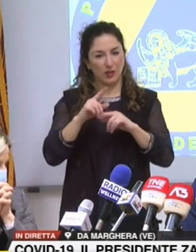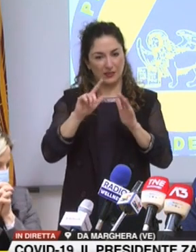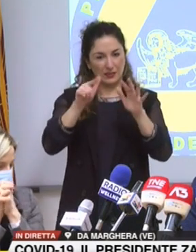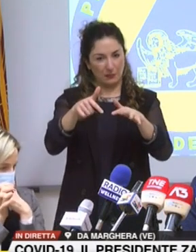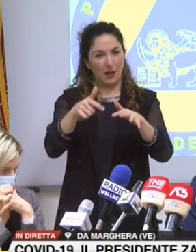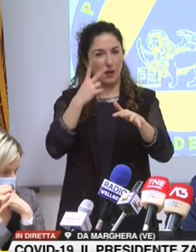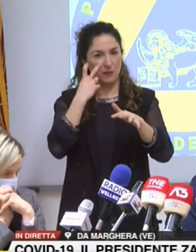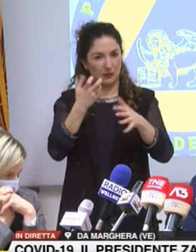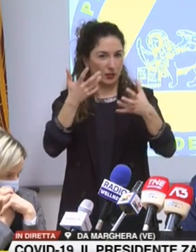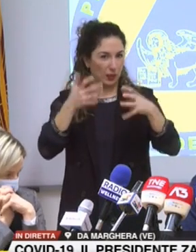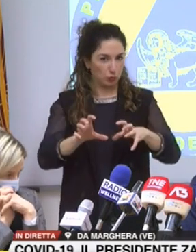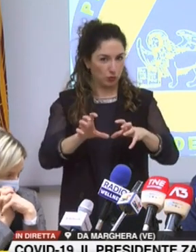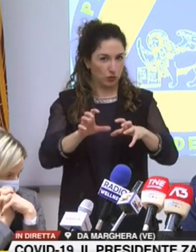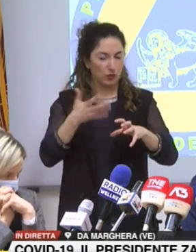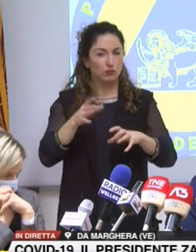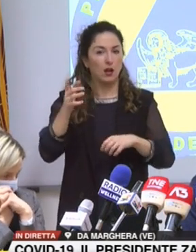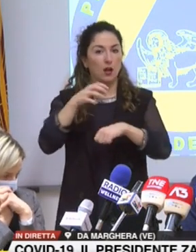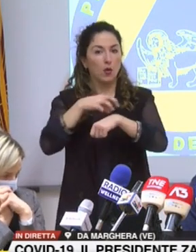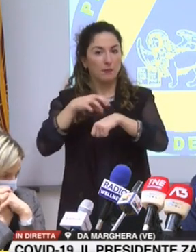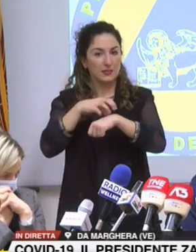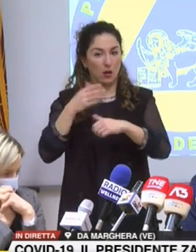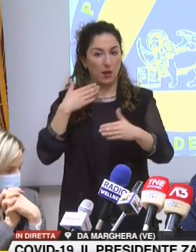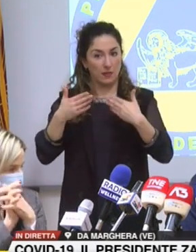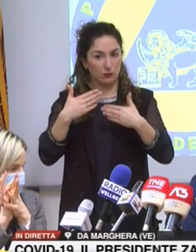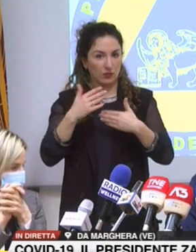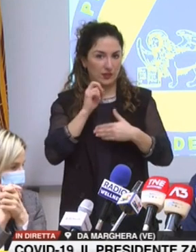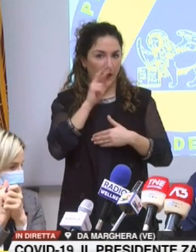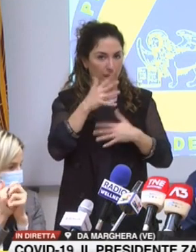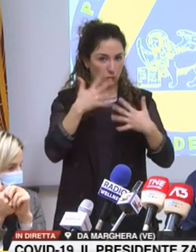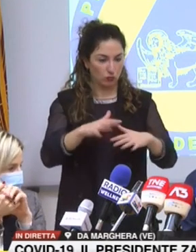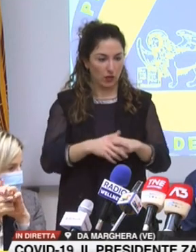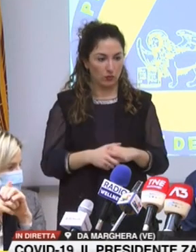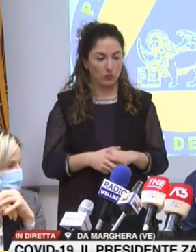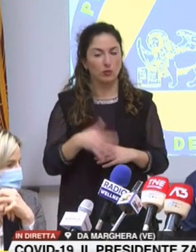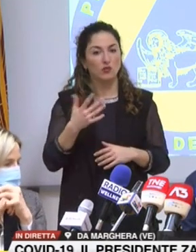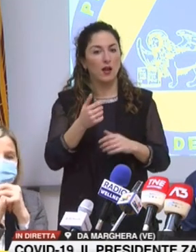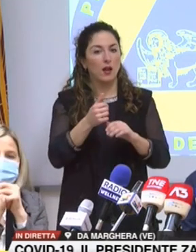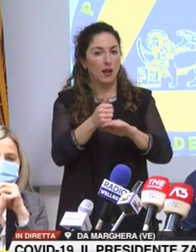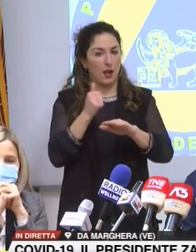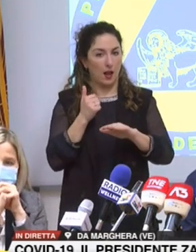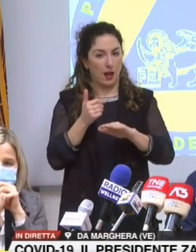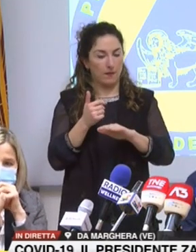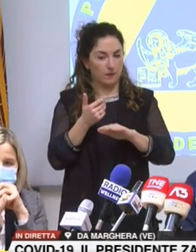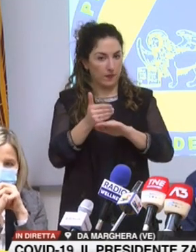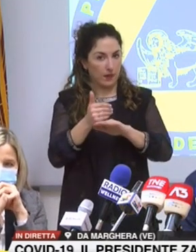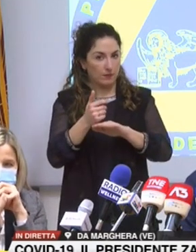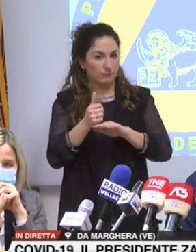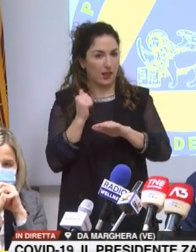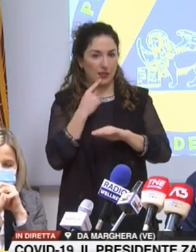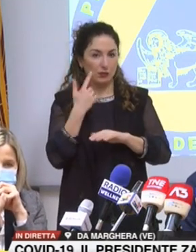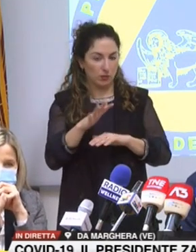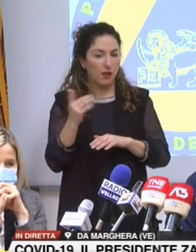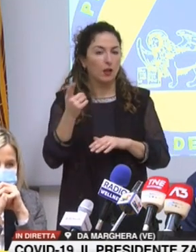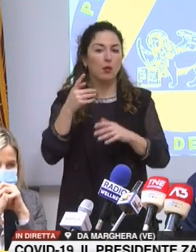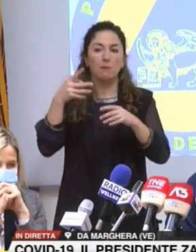prossima e annunciata negli scorsi giorni dal commissario per l'emergenza, che ha anticipato che Moderna, come è successo per